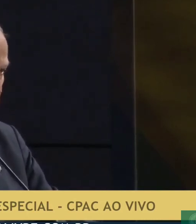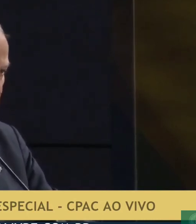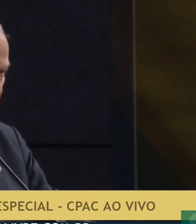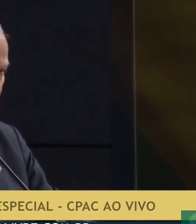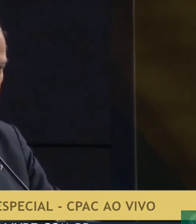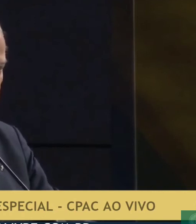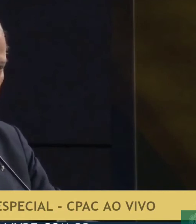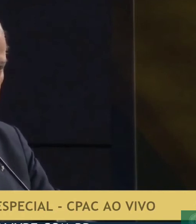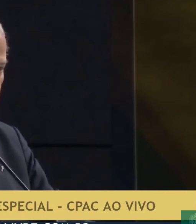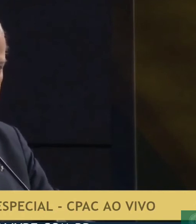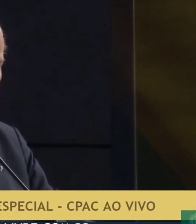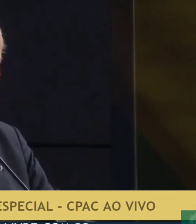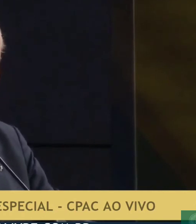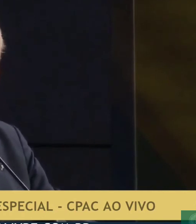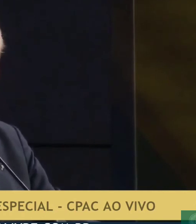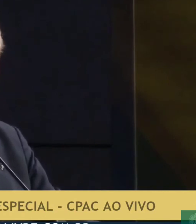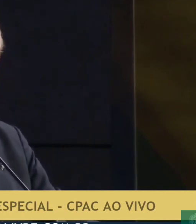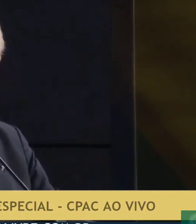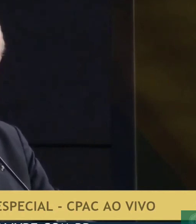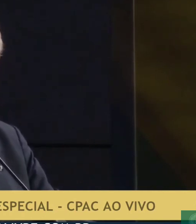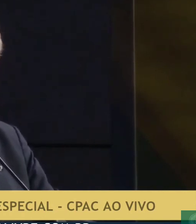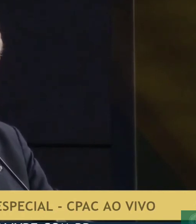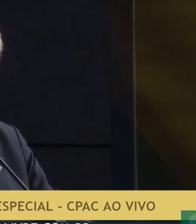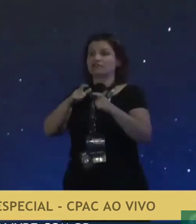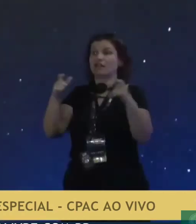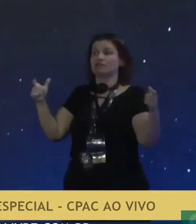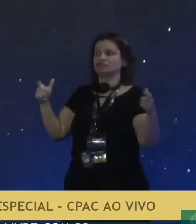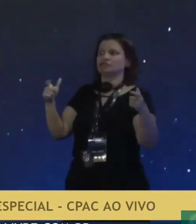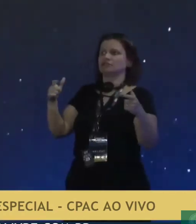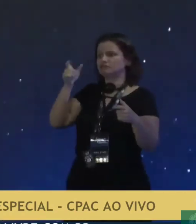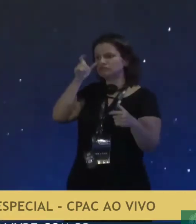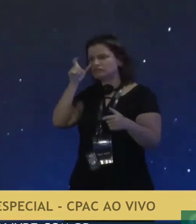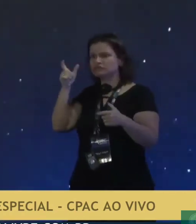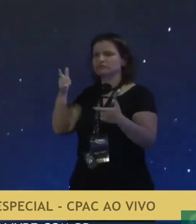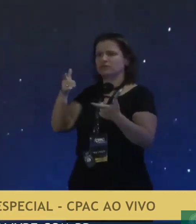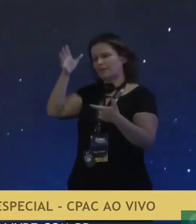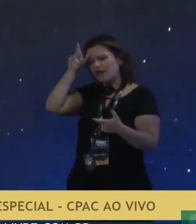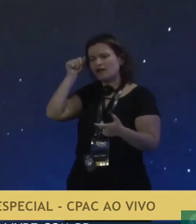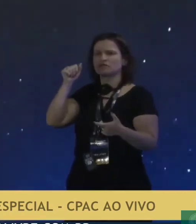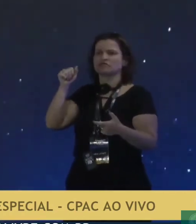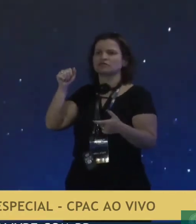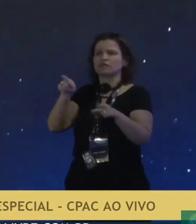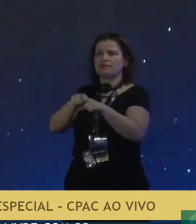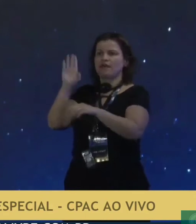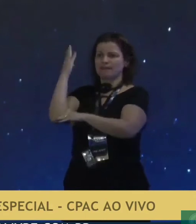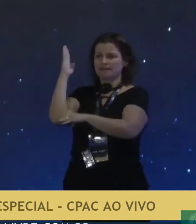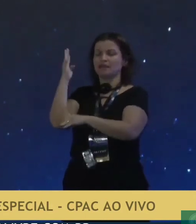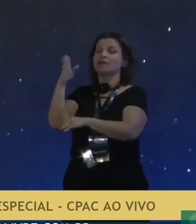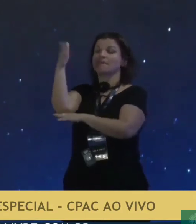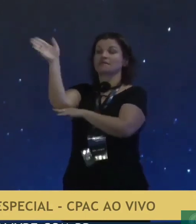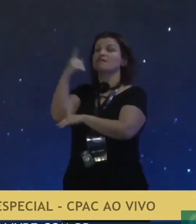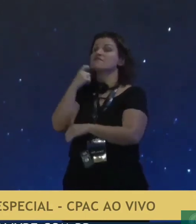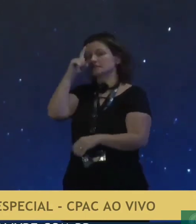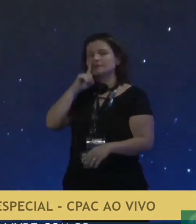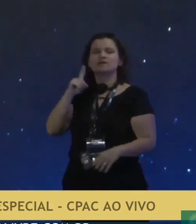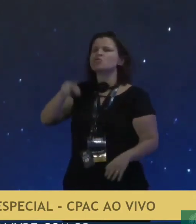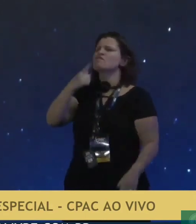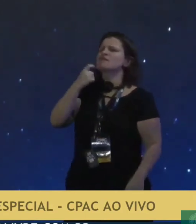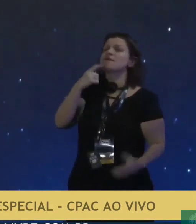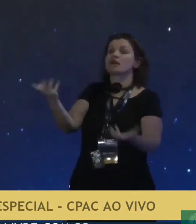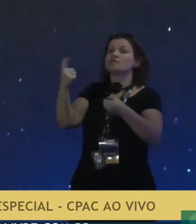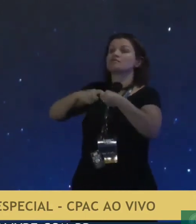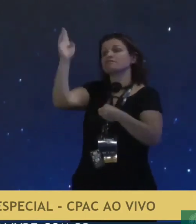pouco, a partir de 2016, com as grandes manifestações no quais nós bradávamos na minha bandeira verde e amarela, jamais ser vermelha, que era o meu Brasil de